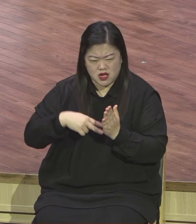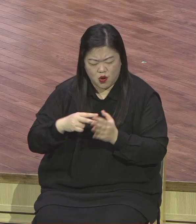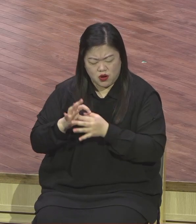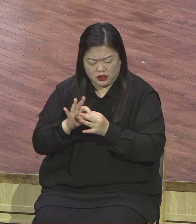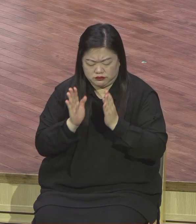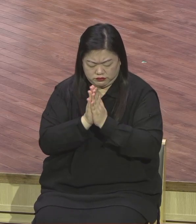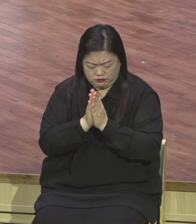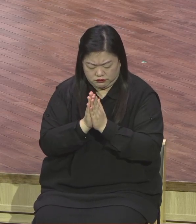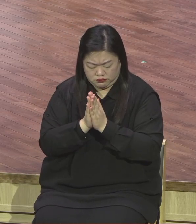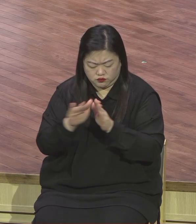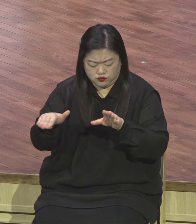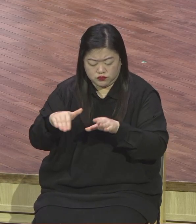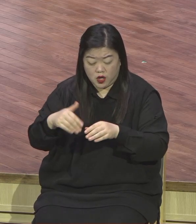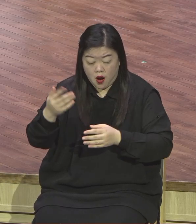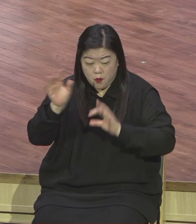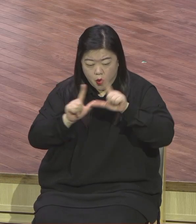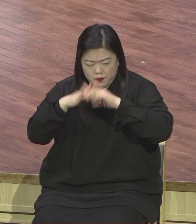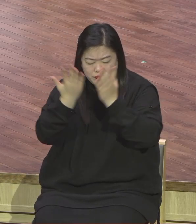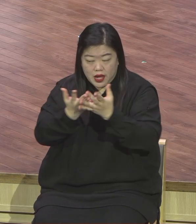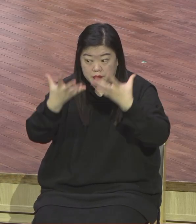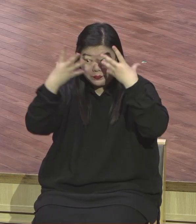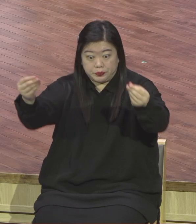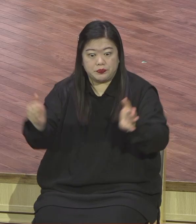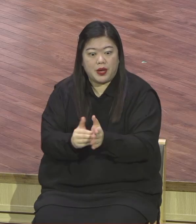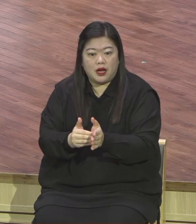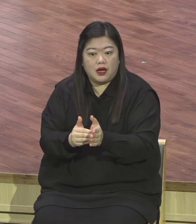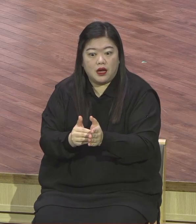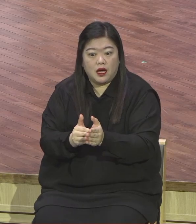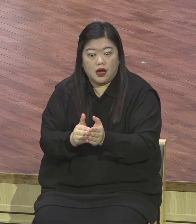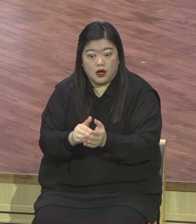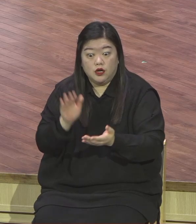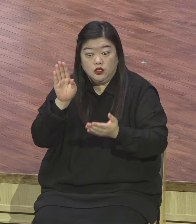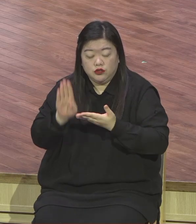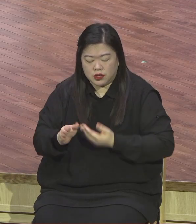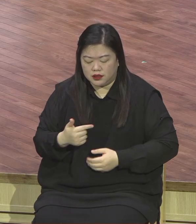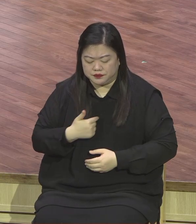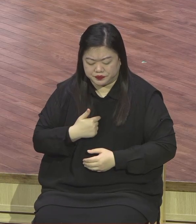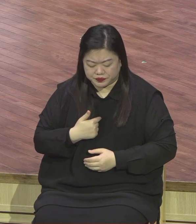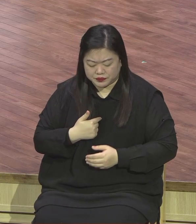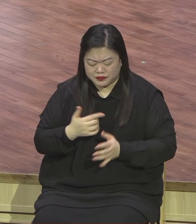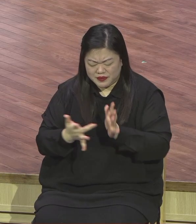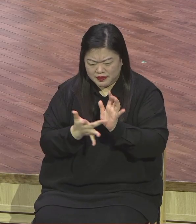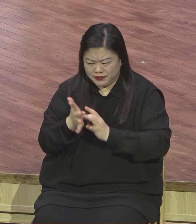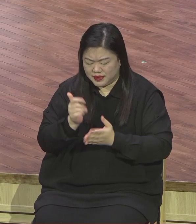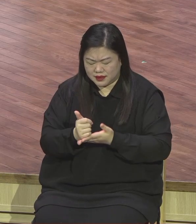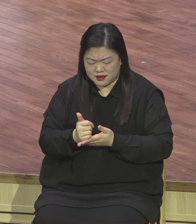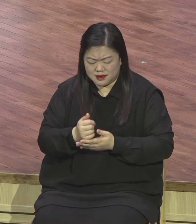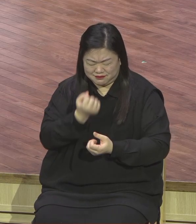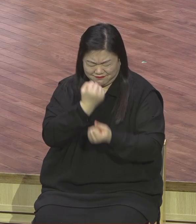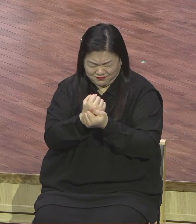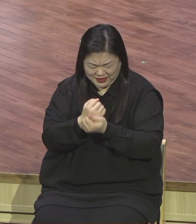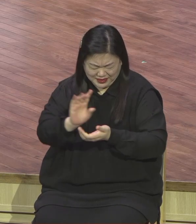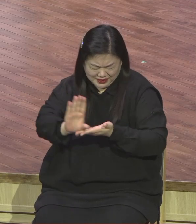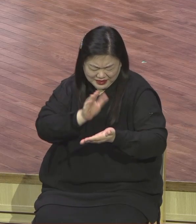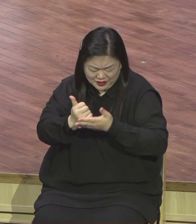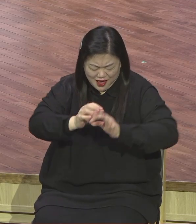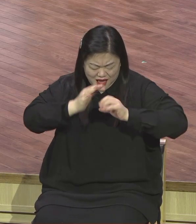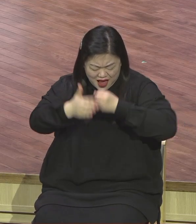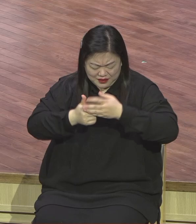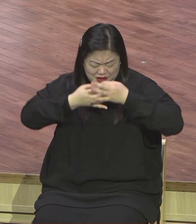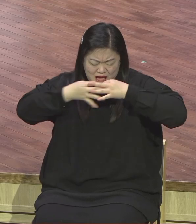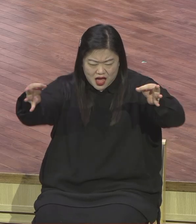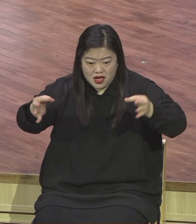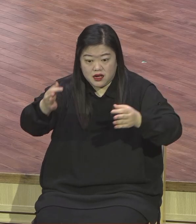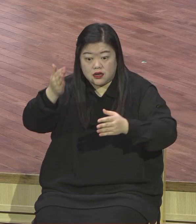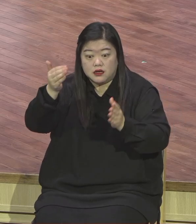모든 종교들이 제일 싫어하느냐 예수가 그리스라는 사실입니다 예수가 인류를 구원하신 하나님이란